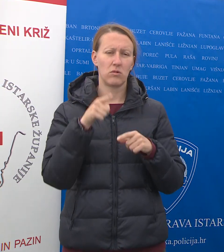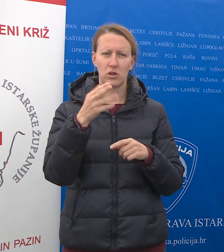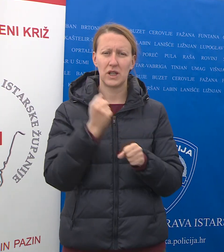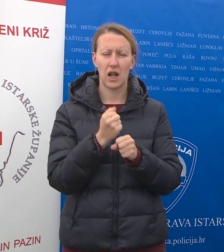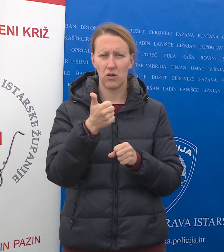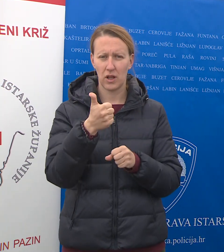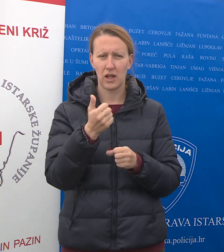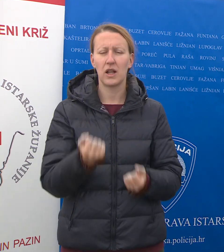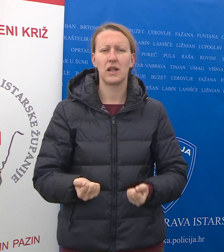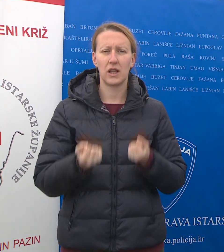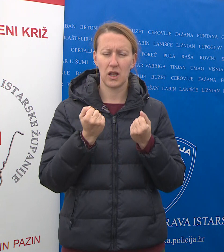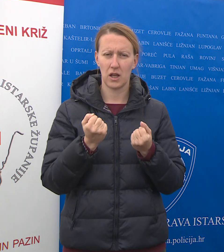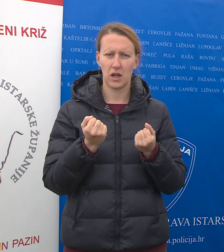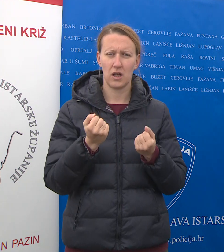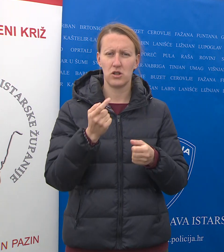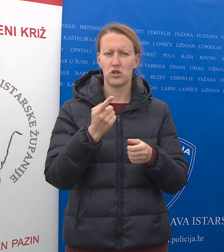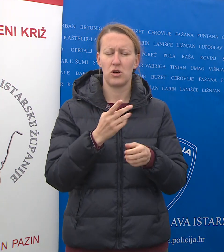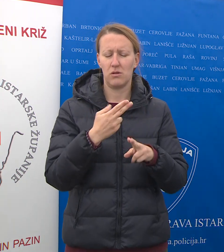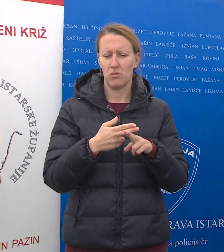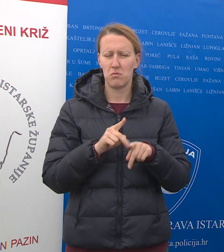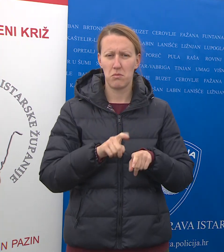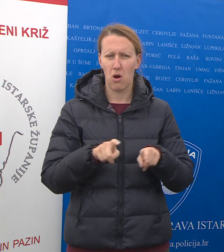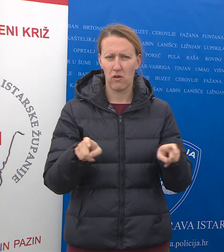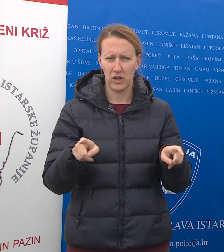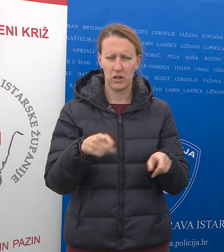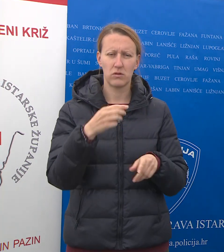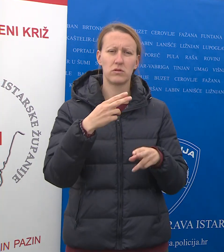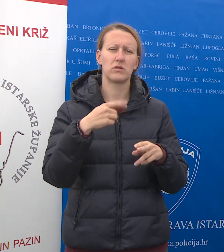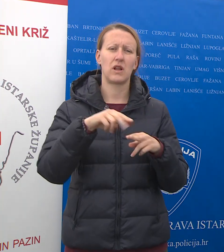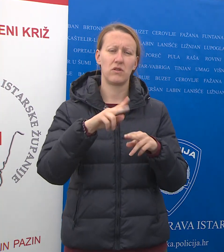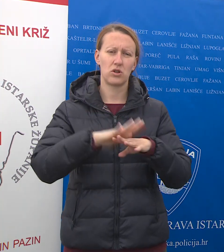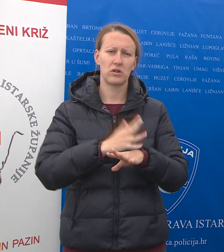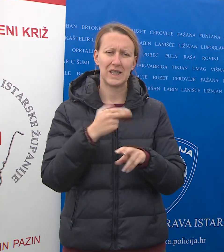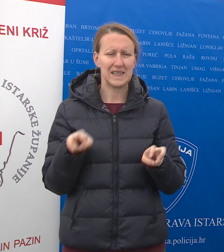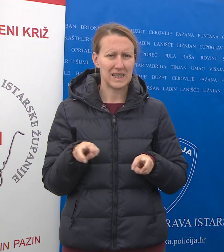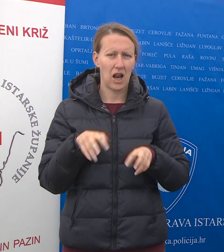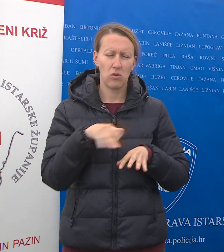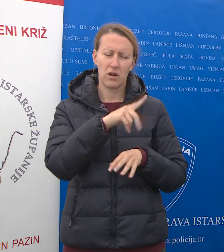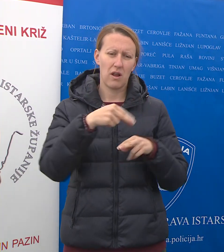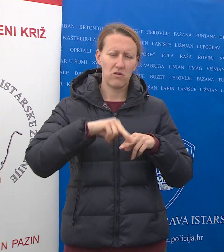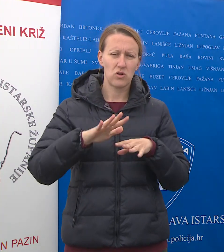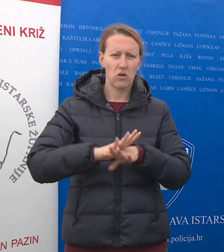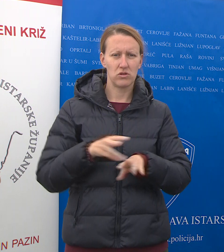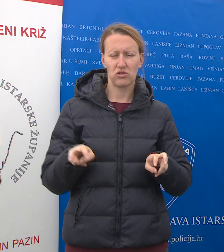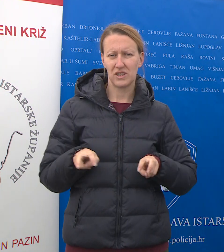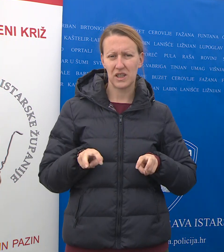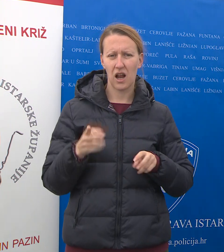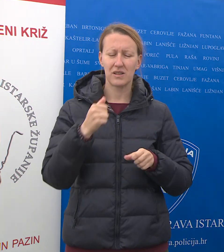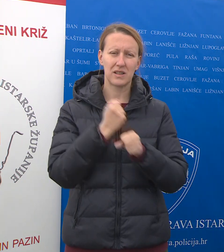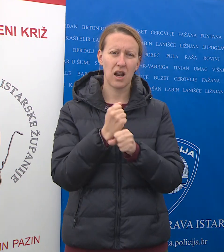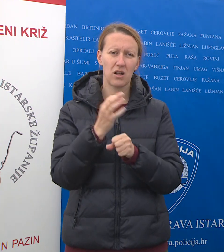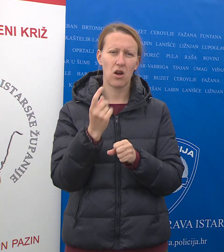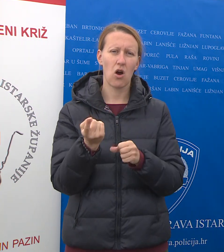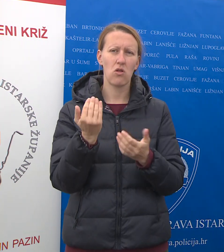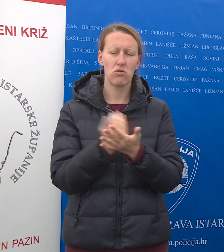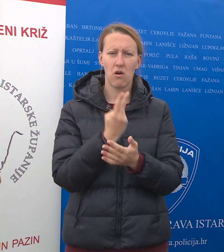se radi o jednoj vrlo teškoj pojavi pandemije, a glavna među tim emocijama je strah, što je sasvim razumljivo jer se radi o